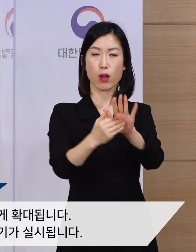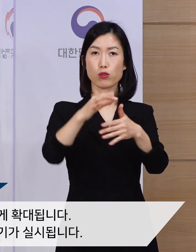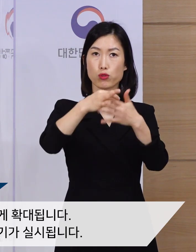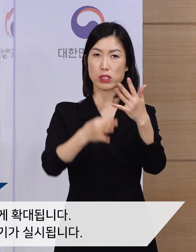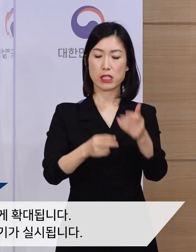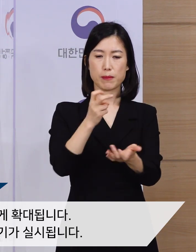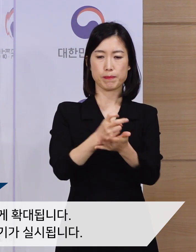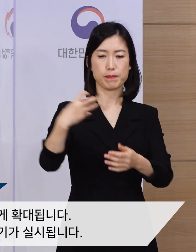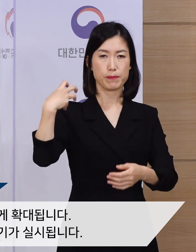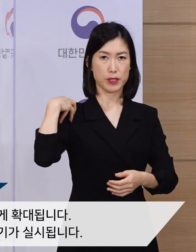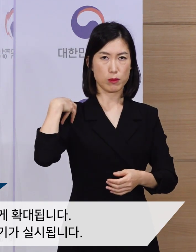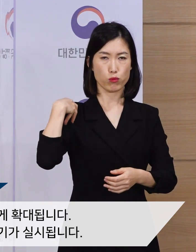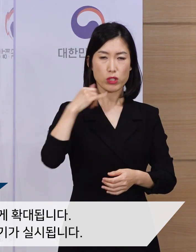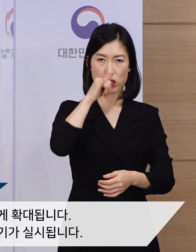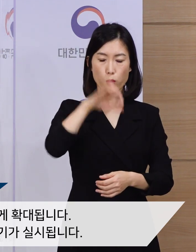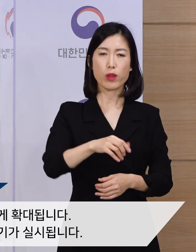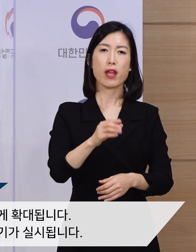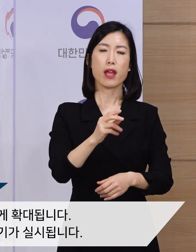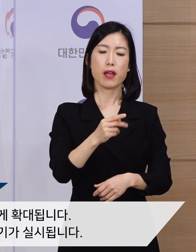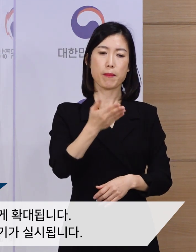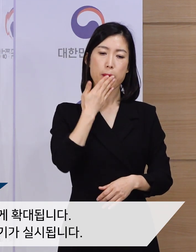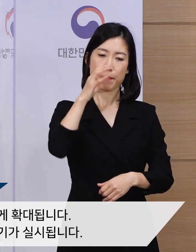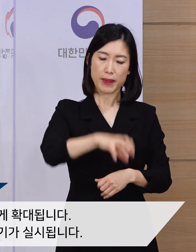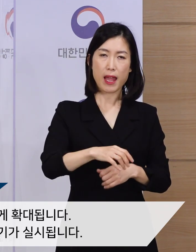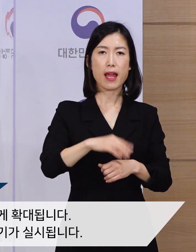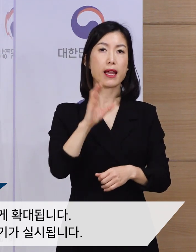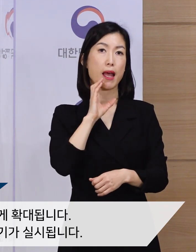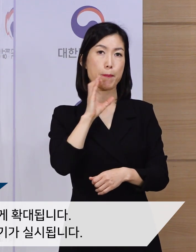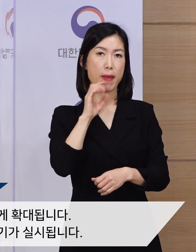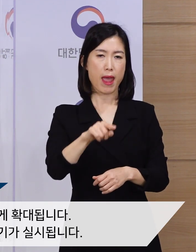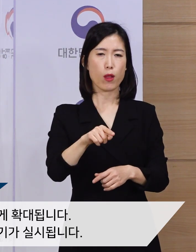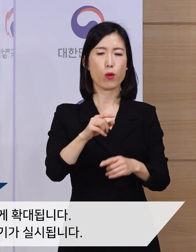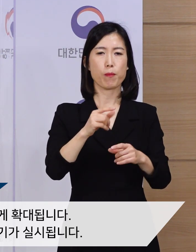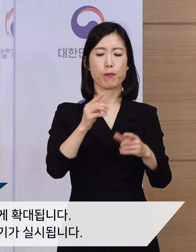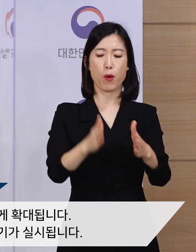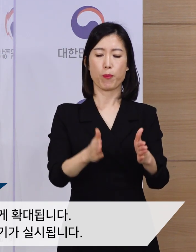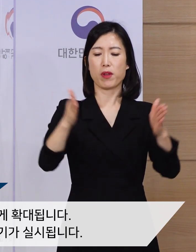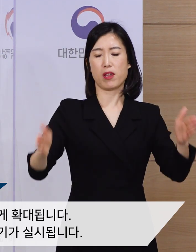방역수칙이 의무화되는 식당, 카페의 범위도 크게 확대됩니다.